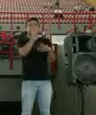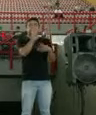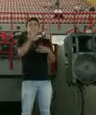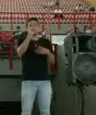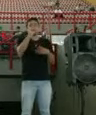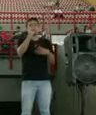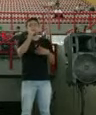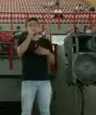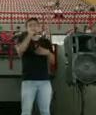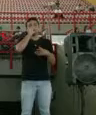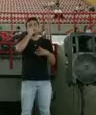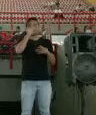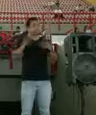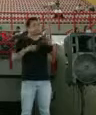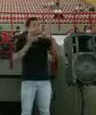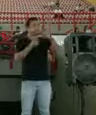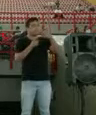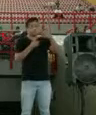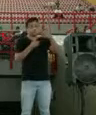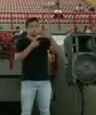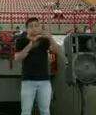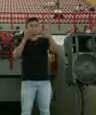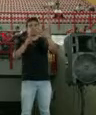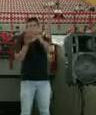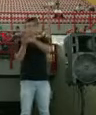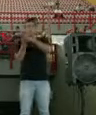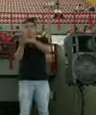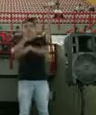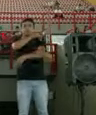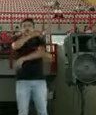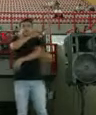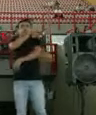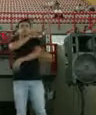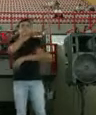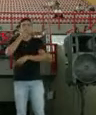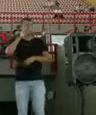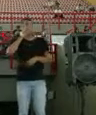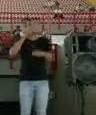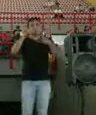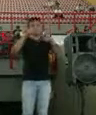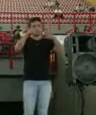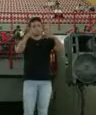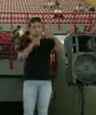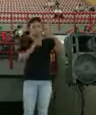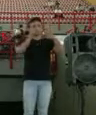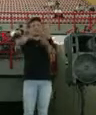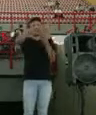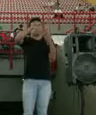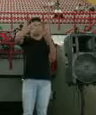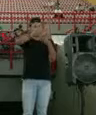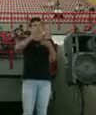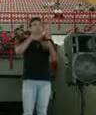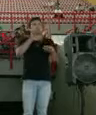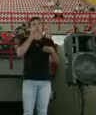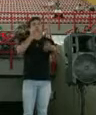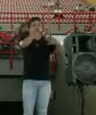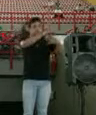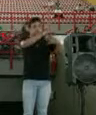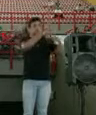água. E a terceira causa, bebida alcoólica. Aí tem gente que soma as 3 coisas, né? Gosta do